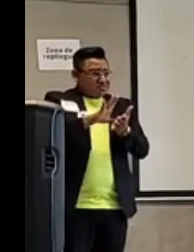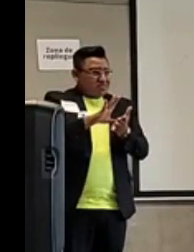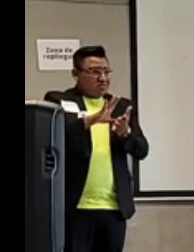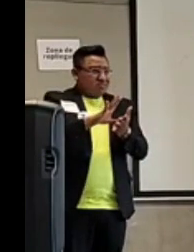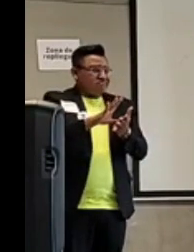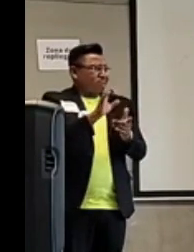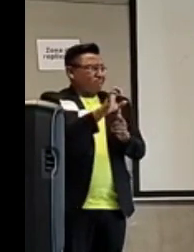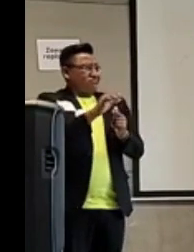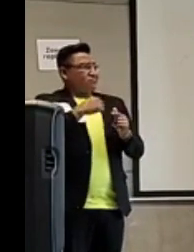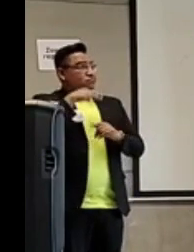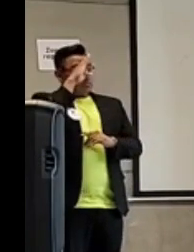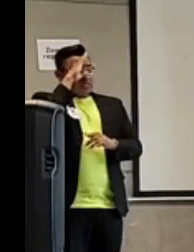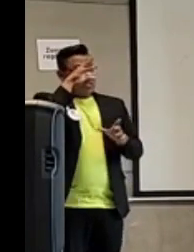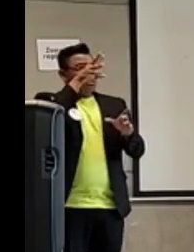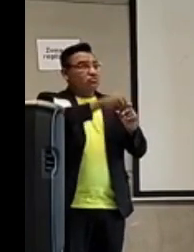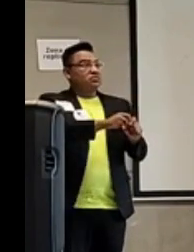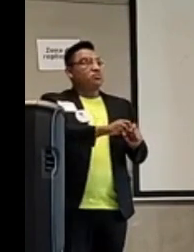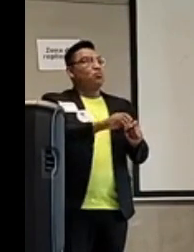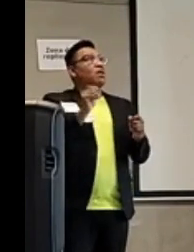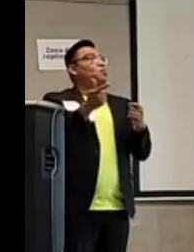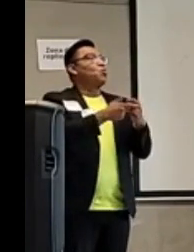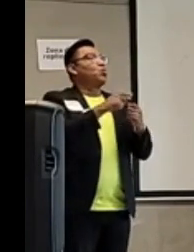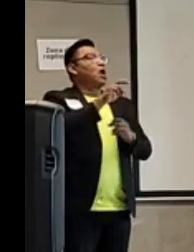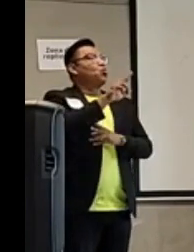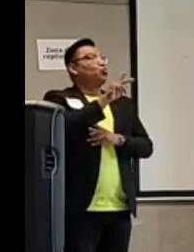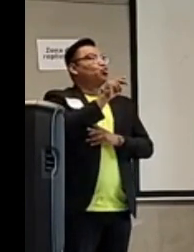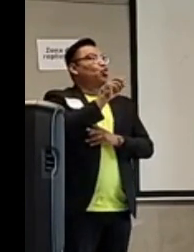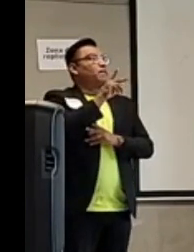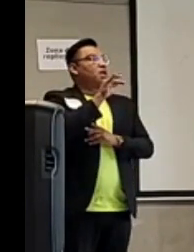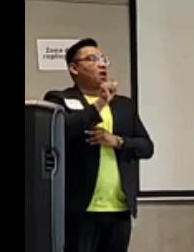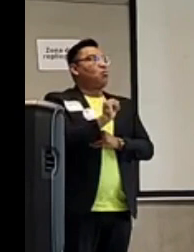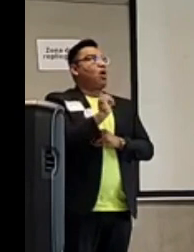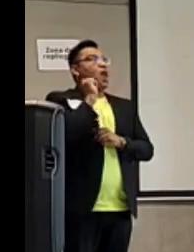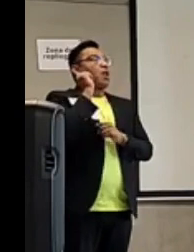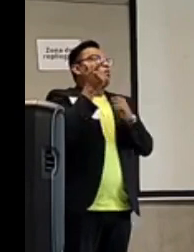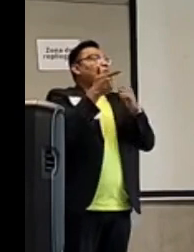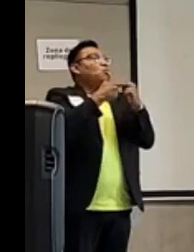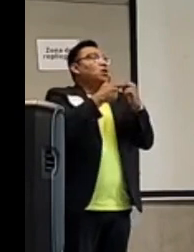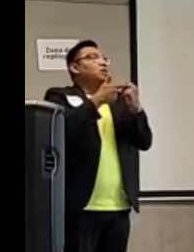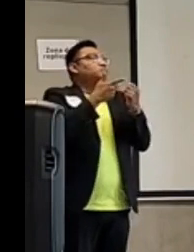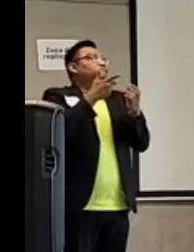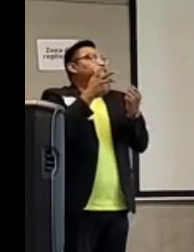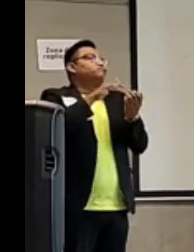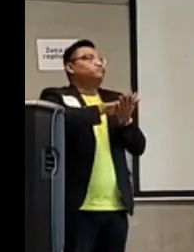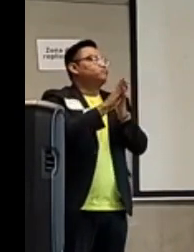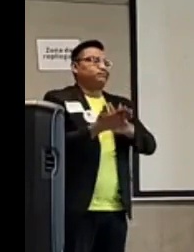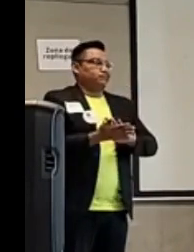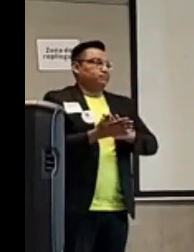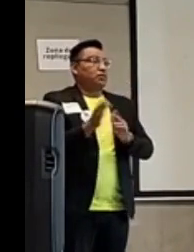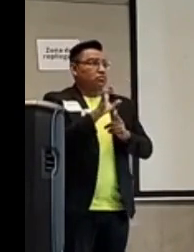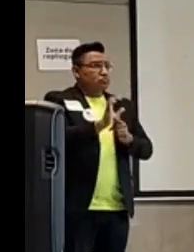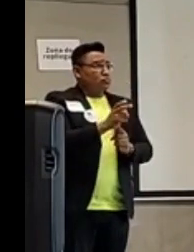la inclusión se vuelve una utopía y aquí yo quiero hacer un llamado a los medios de